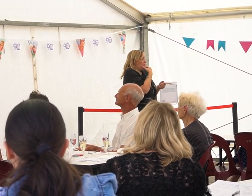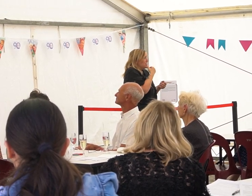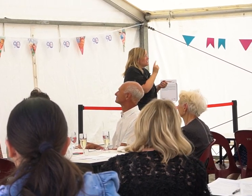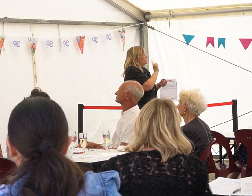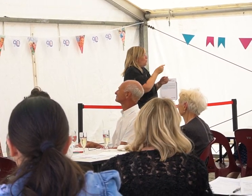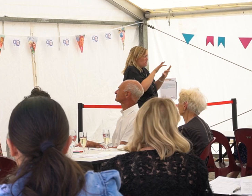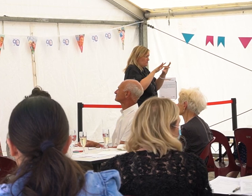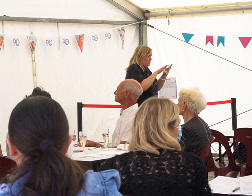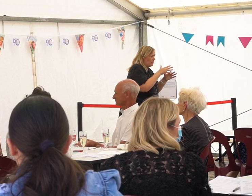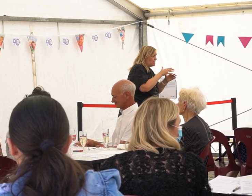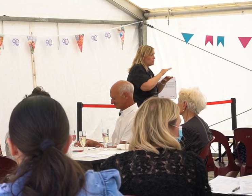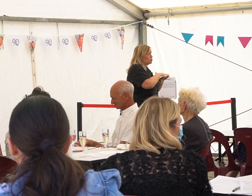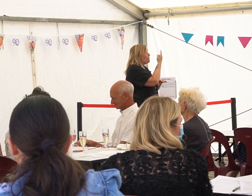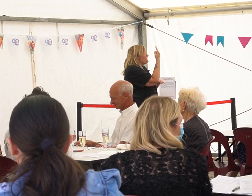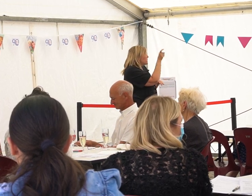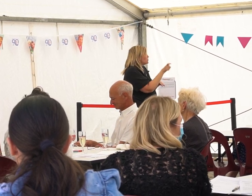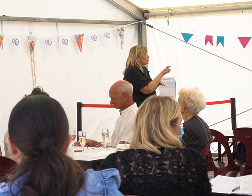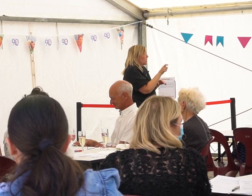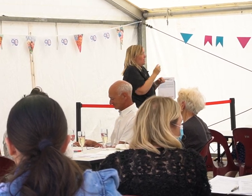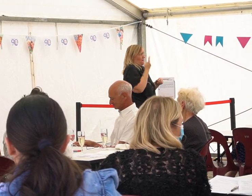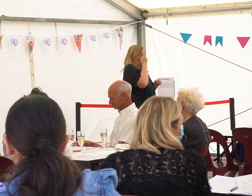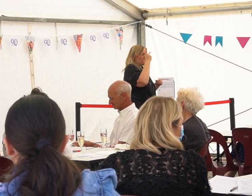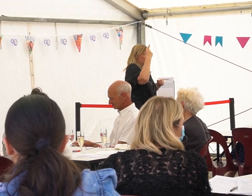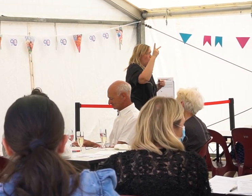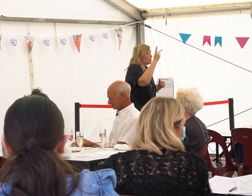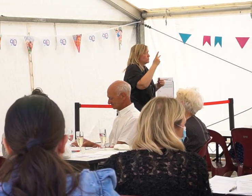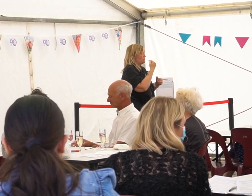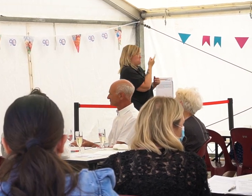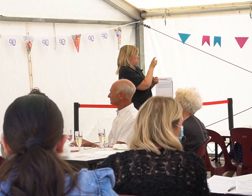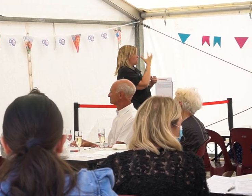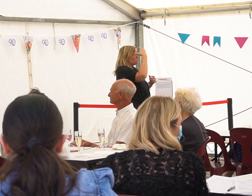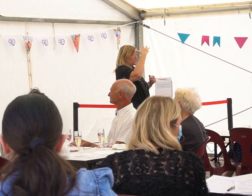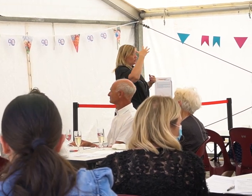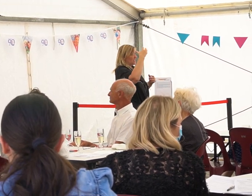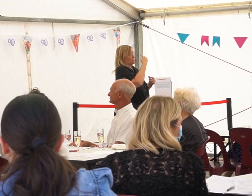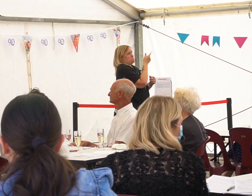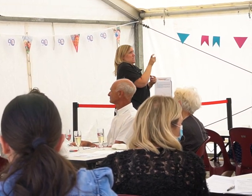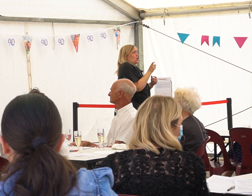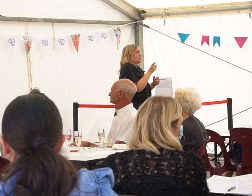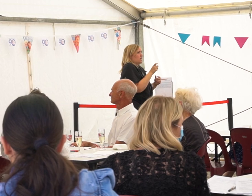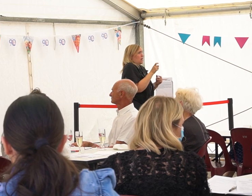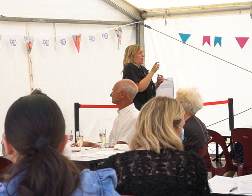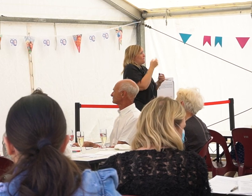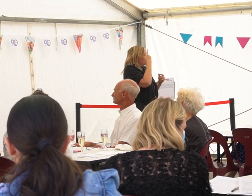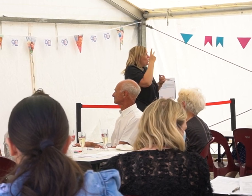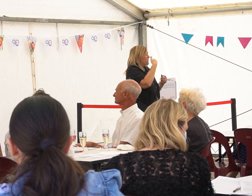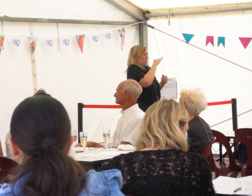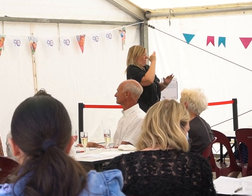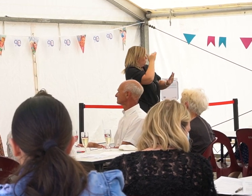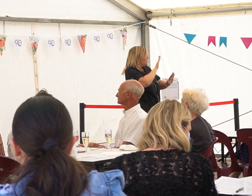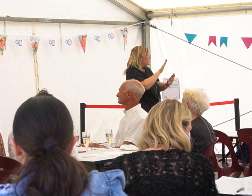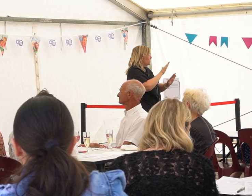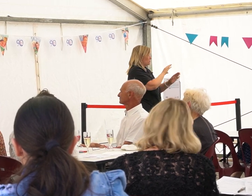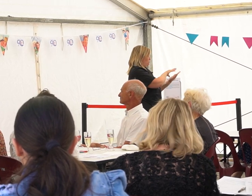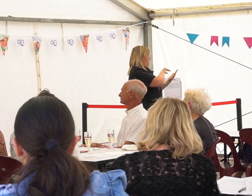pouvoir travailler sur un personnage vivant, c'est pas quelqu'un de fictif, et on, sans l'avoir connu, on travaille bien à partir d'une photo. Alors je me rappelle